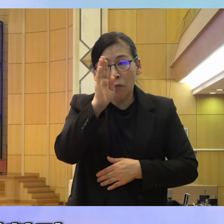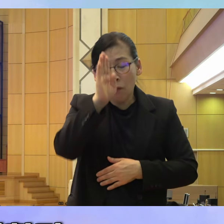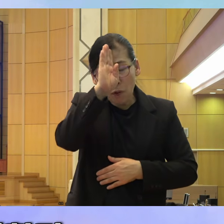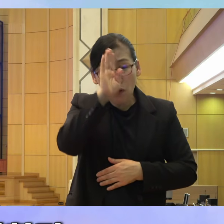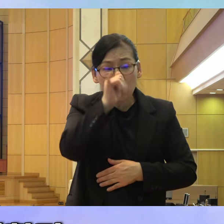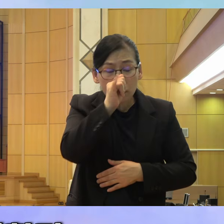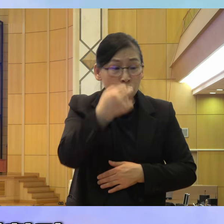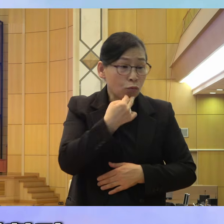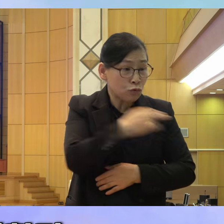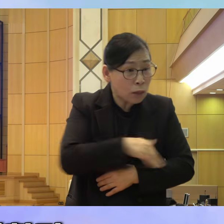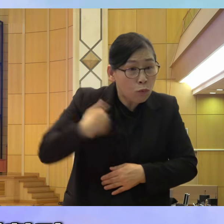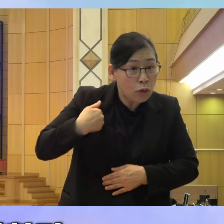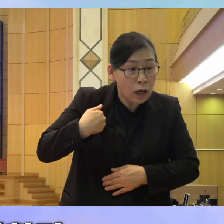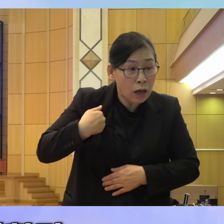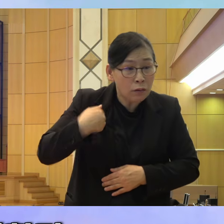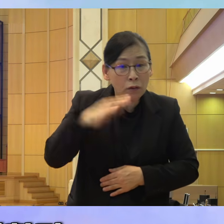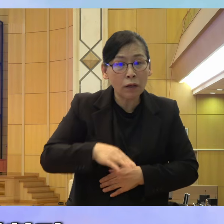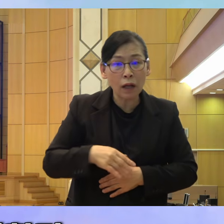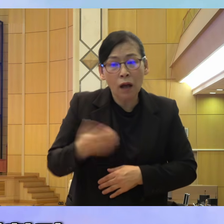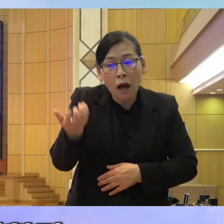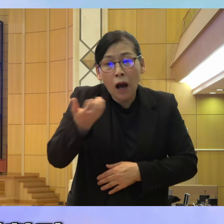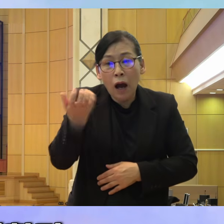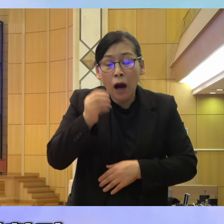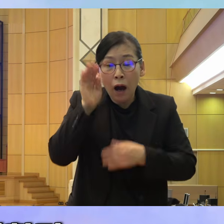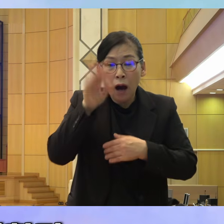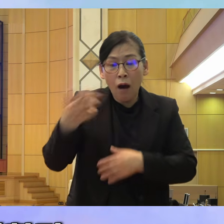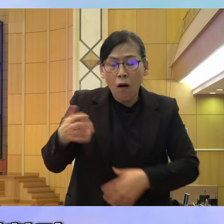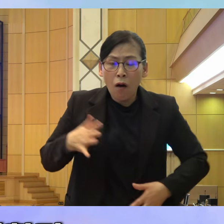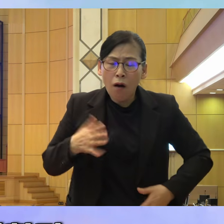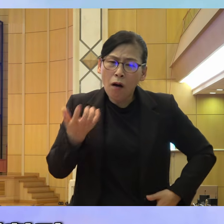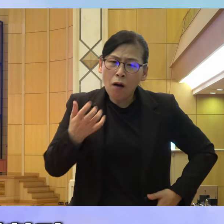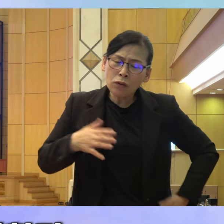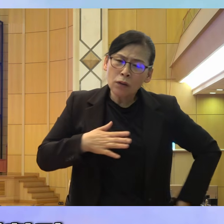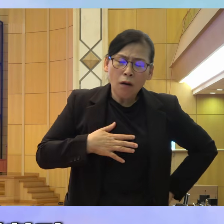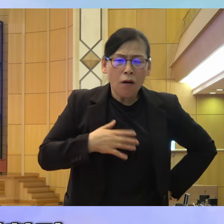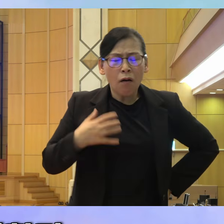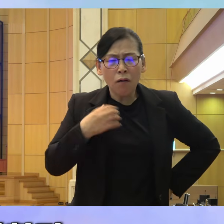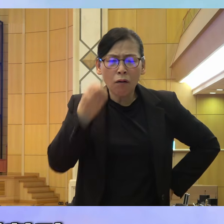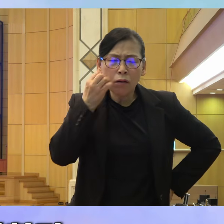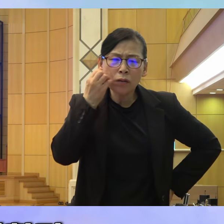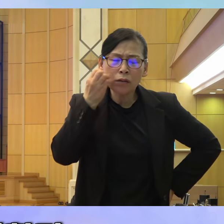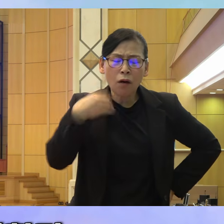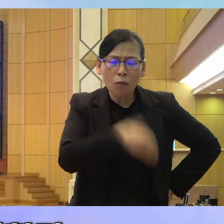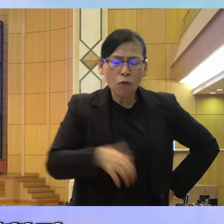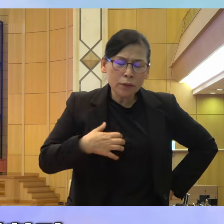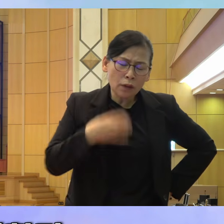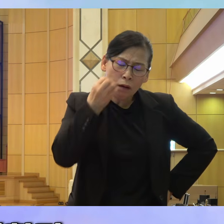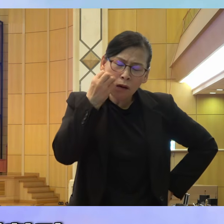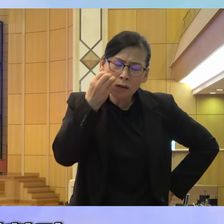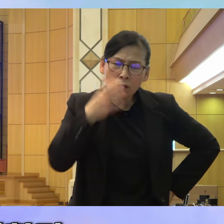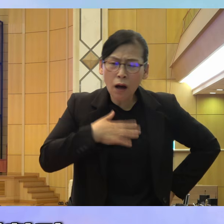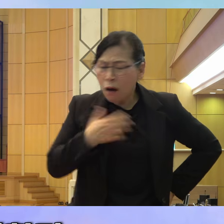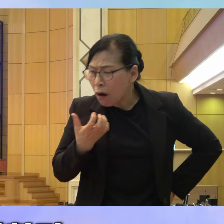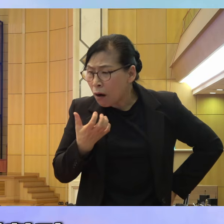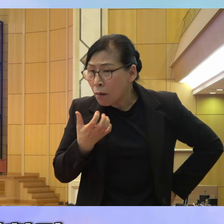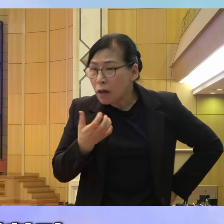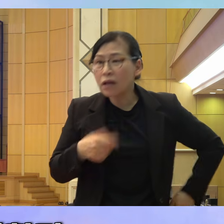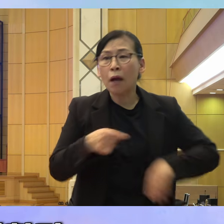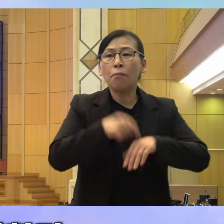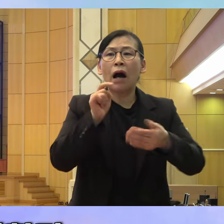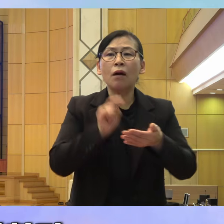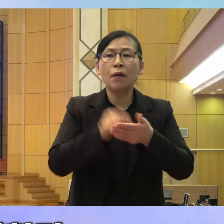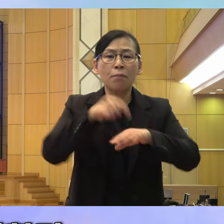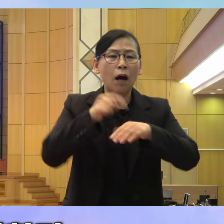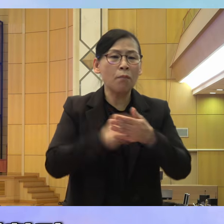제가 모르지만은 아픔으로 인해서 아, 내가 병이 있구나 라고 하는 것처럼 마음에